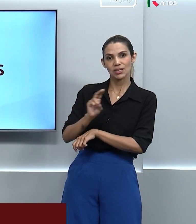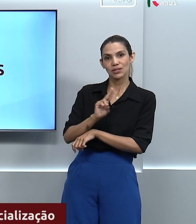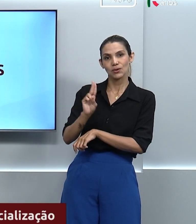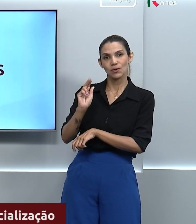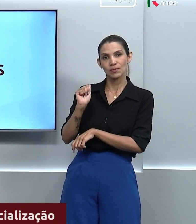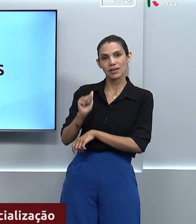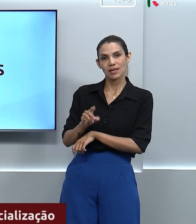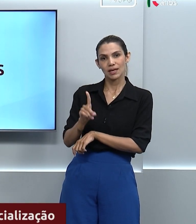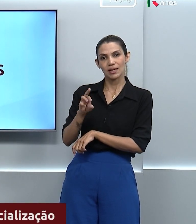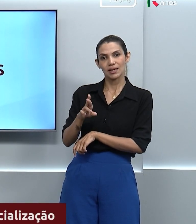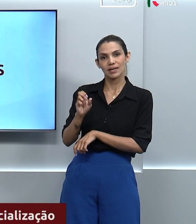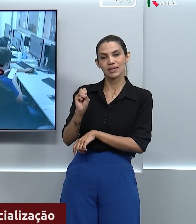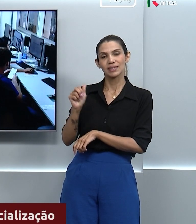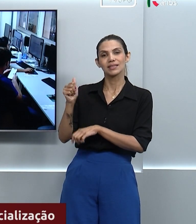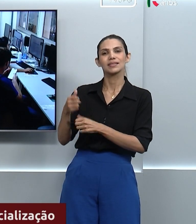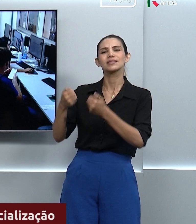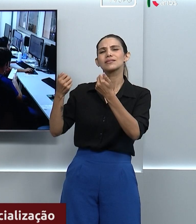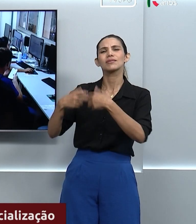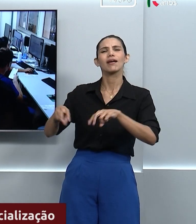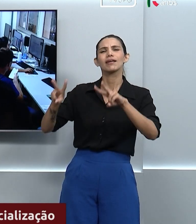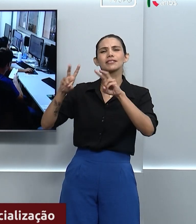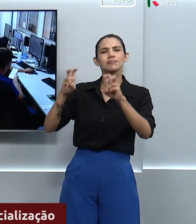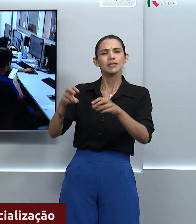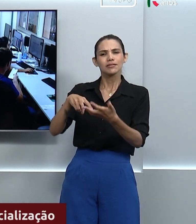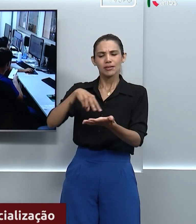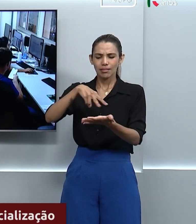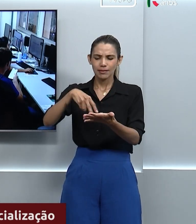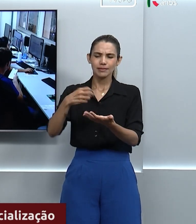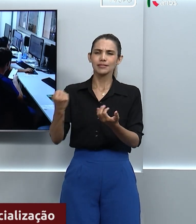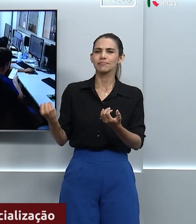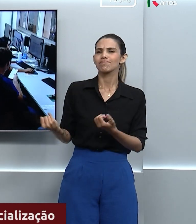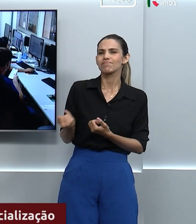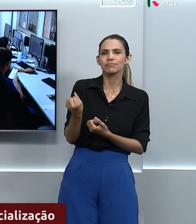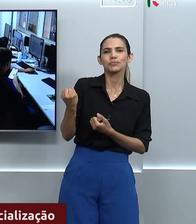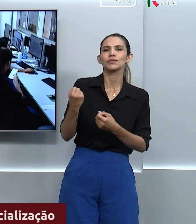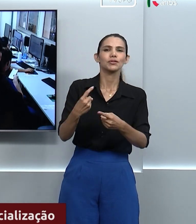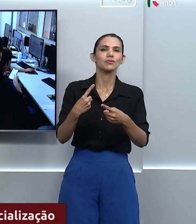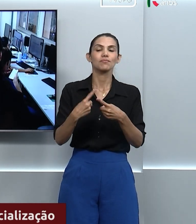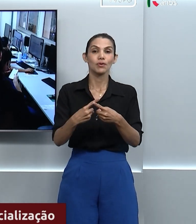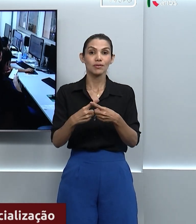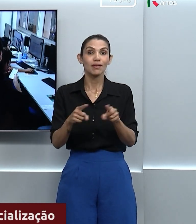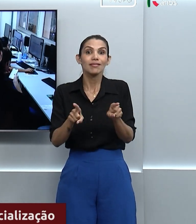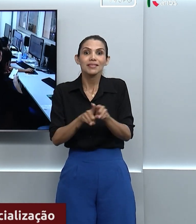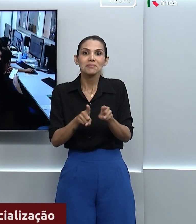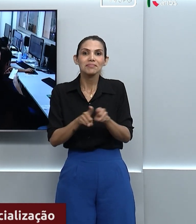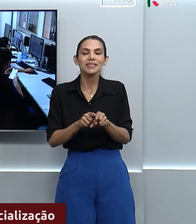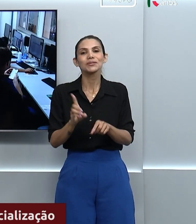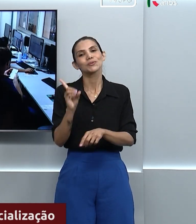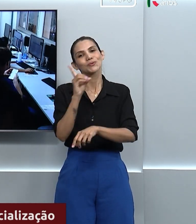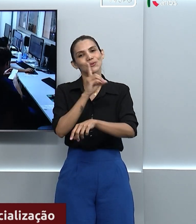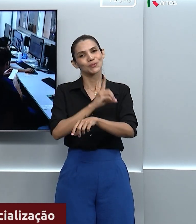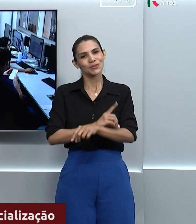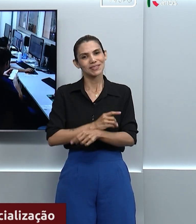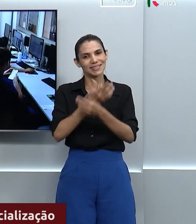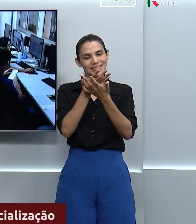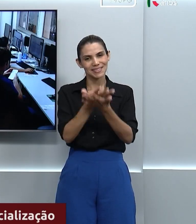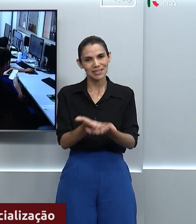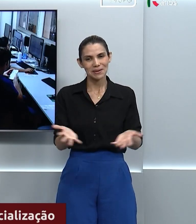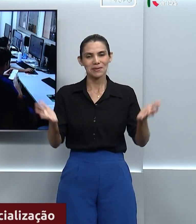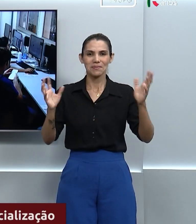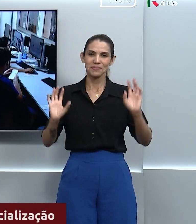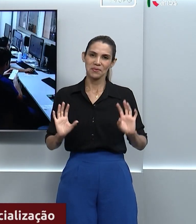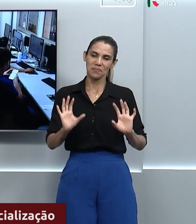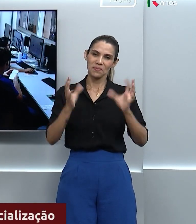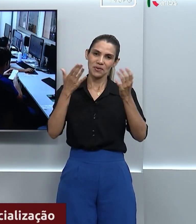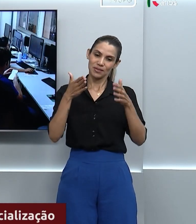mais sobre a dança, sobre a importância dessa atividade e também sobre um dia de comemoração dedicado exclusivamente